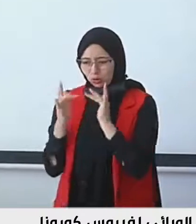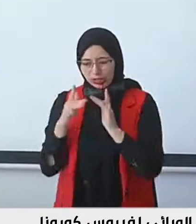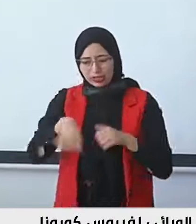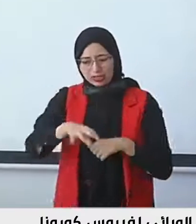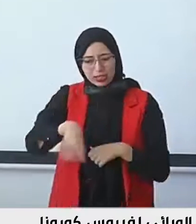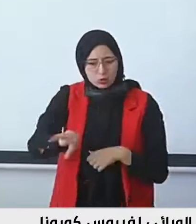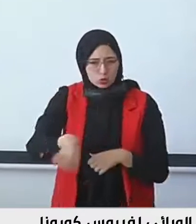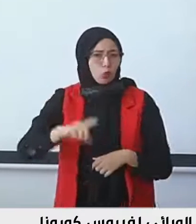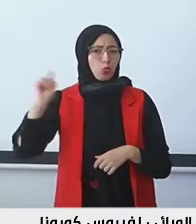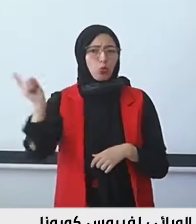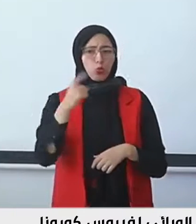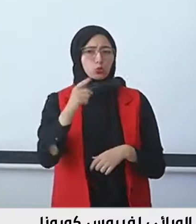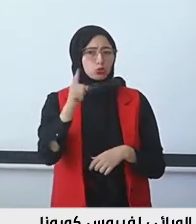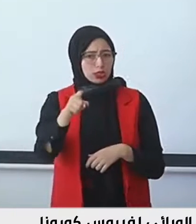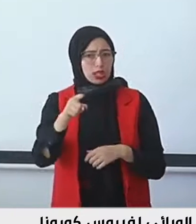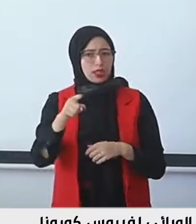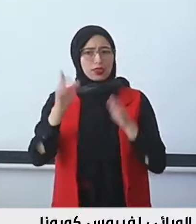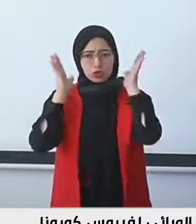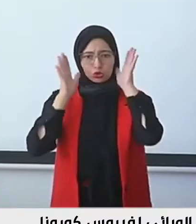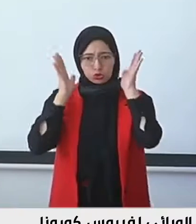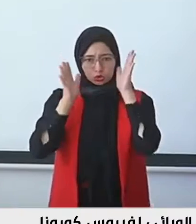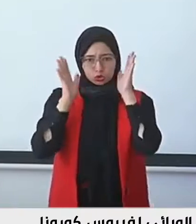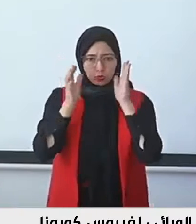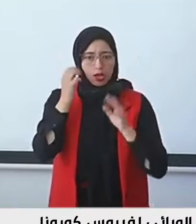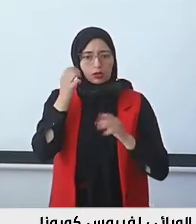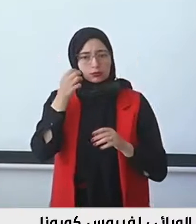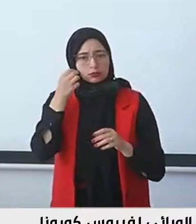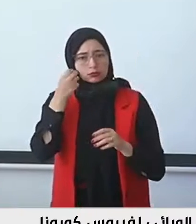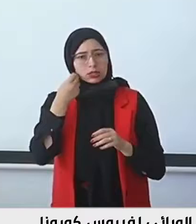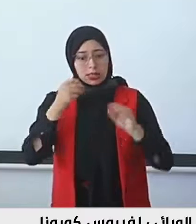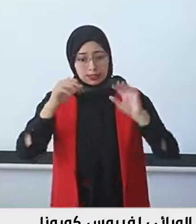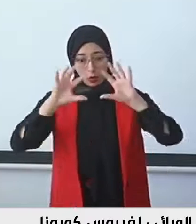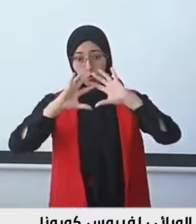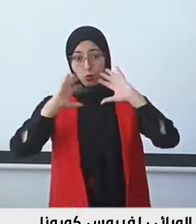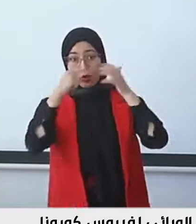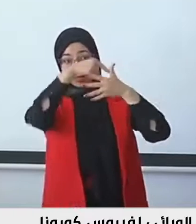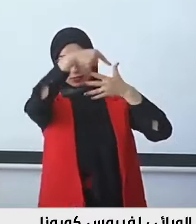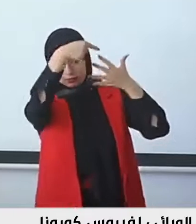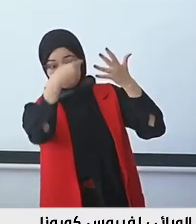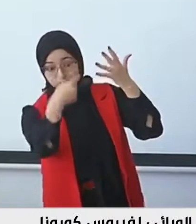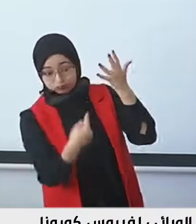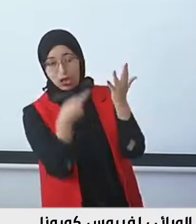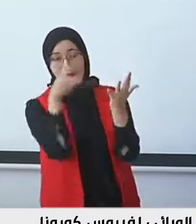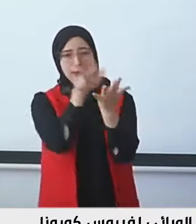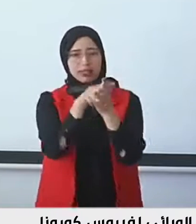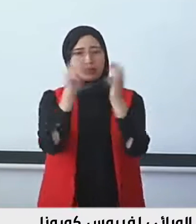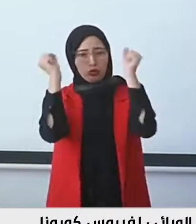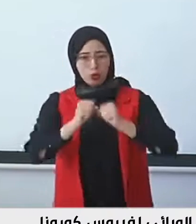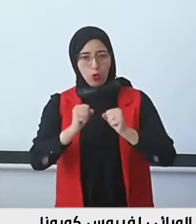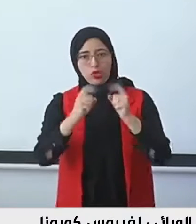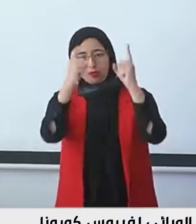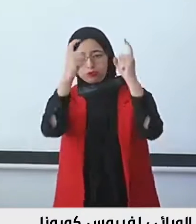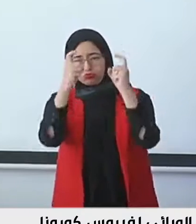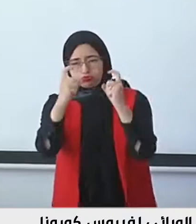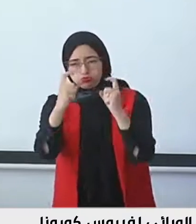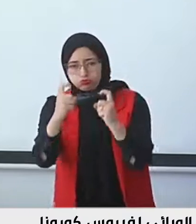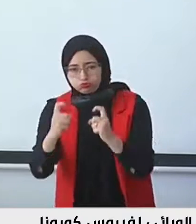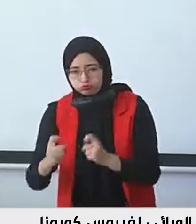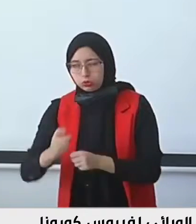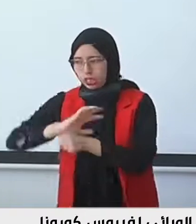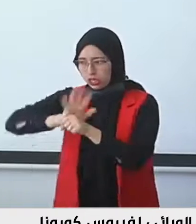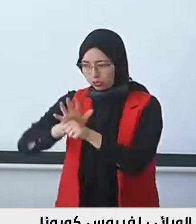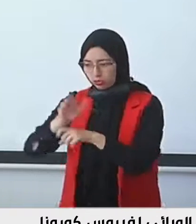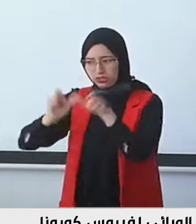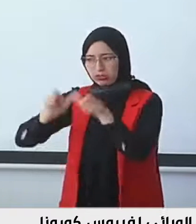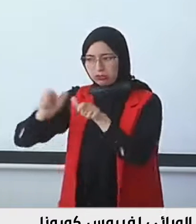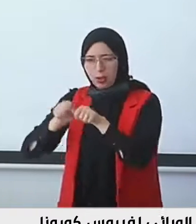كالأسواق كما صلاة الجمعة إلى غير ذلك. هو تطبيق كل هذه الإجراءات بحول الله يمكننا من التقليص من